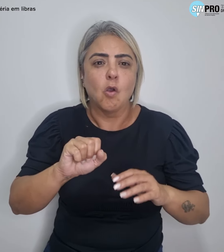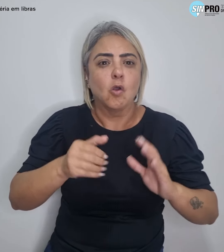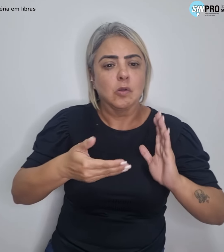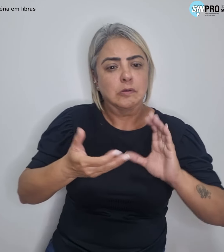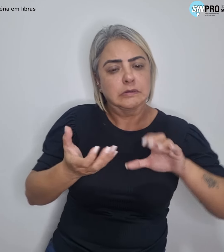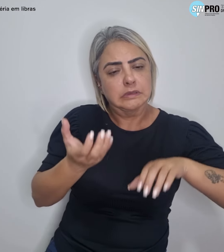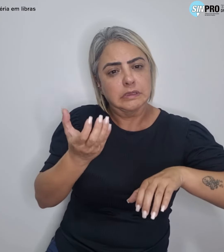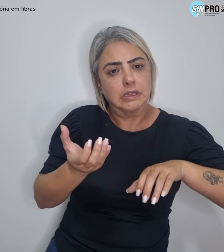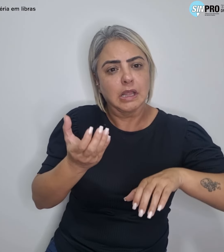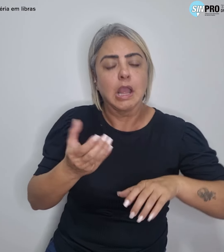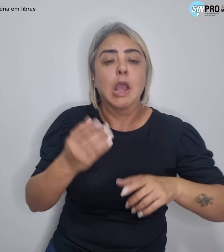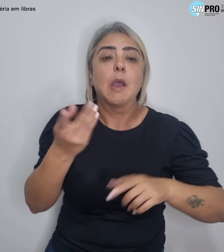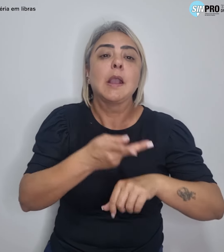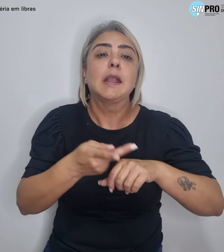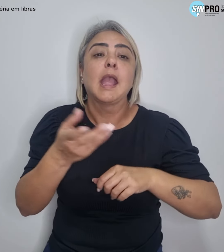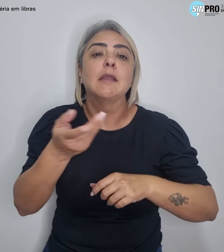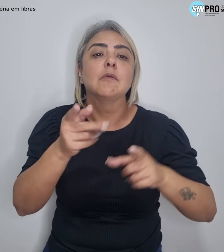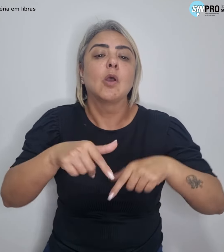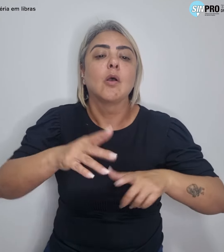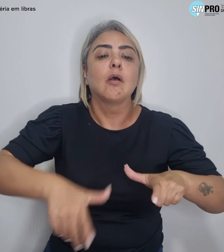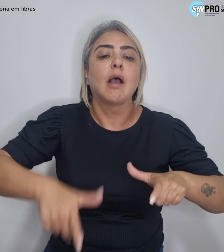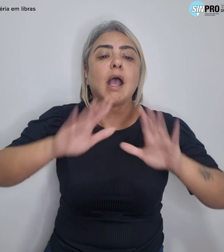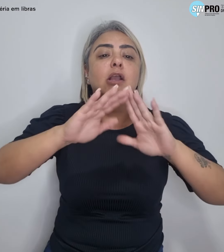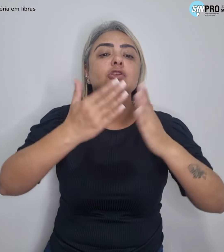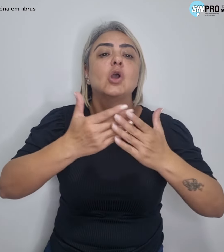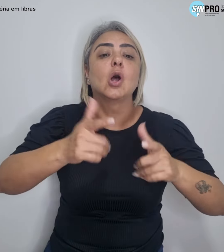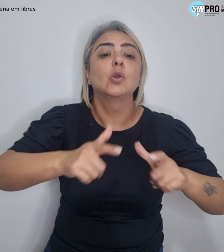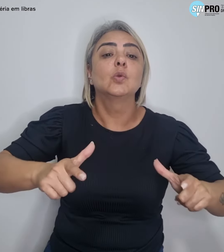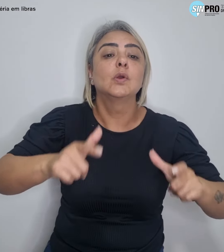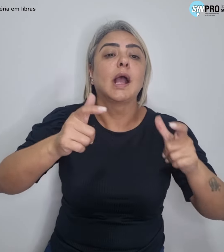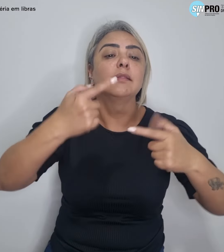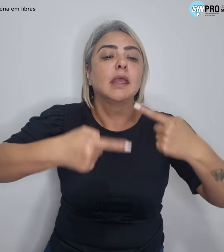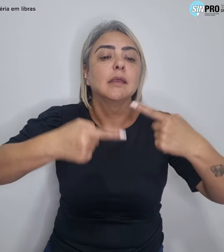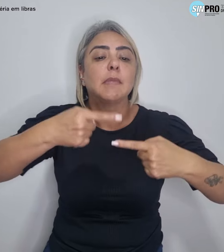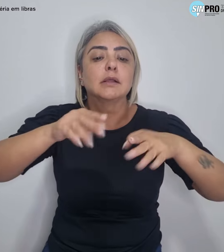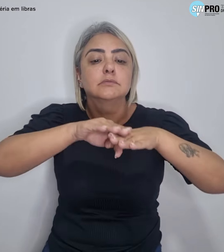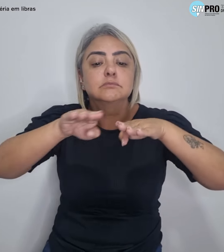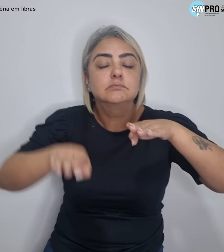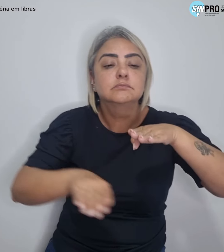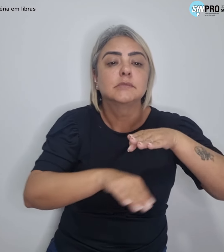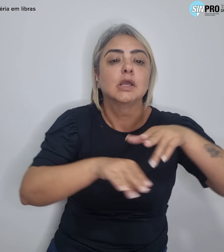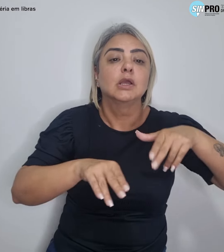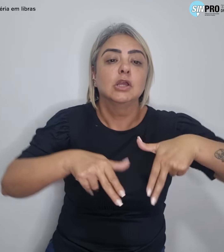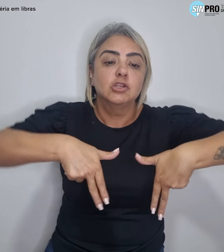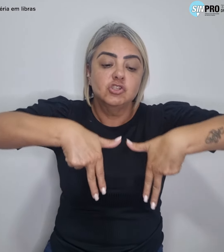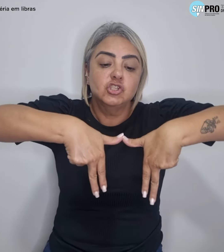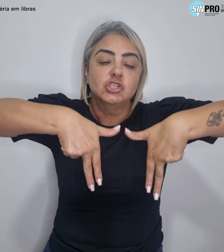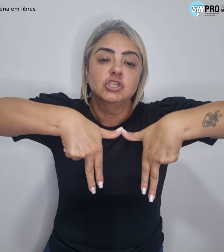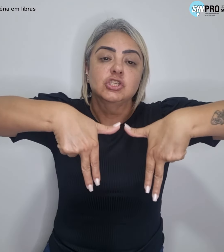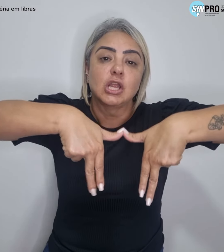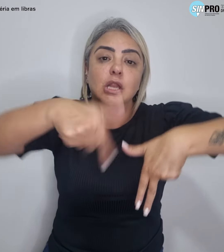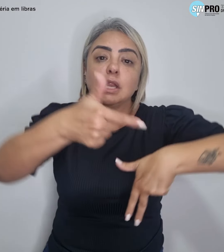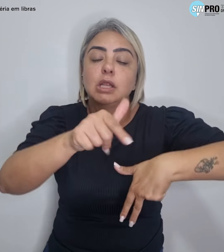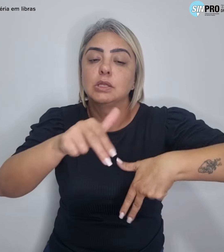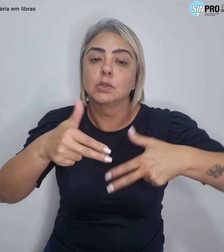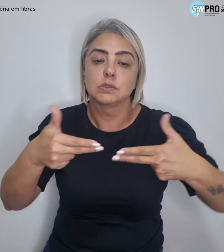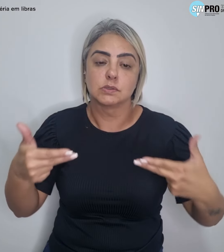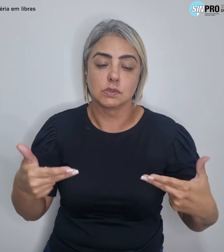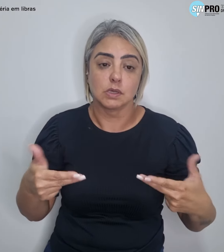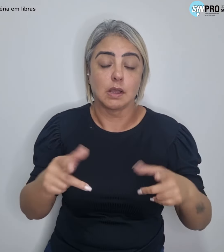a escola seja um espaço de debate sobre as desigualdades de gênero, dentre outras. Entretanto,